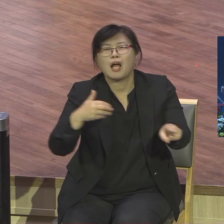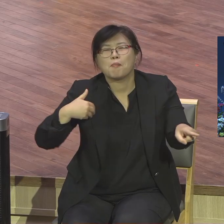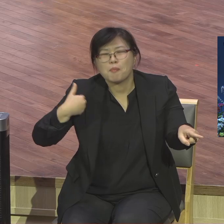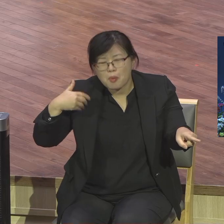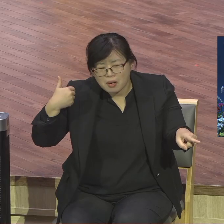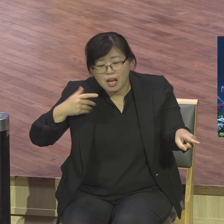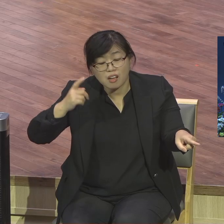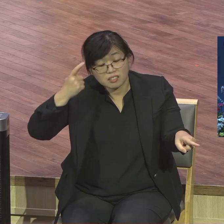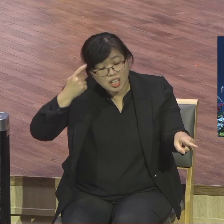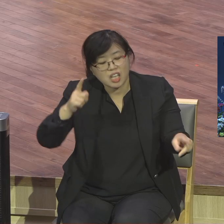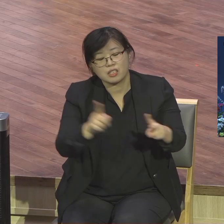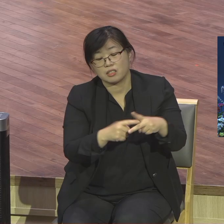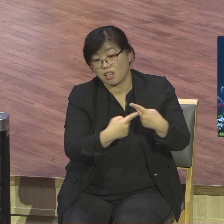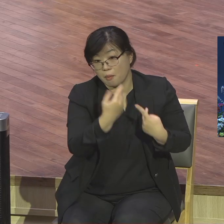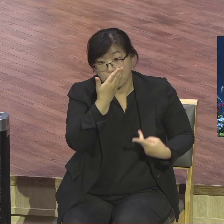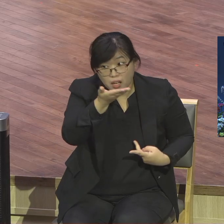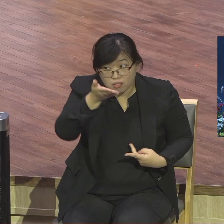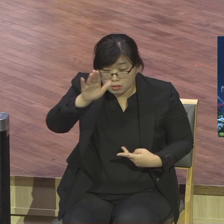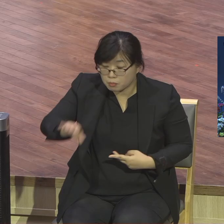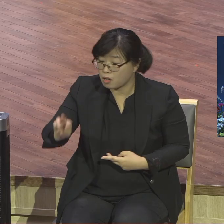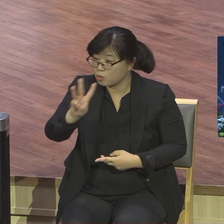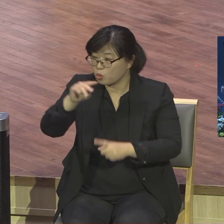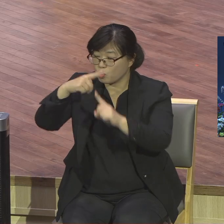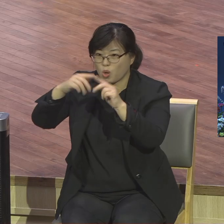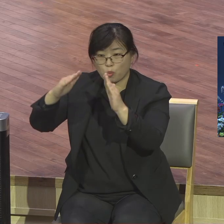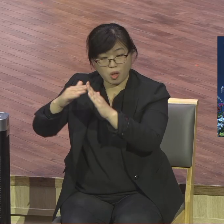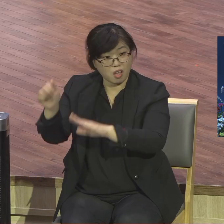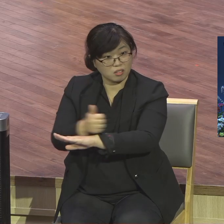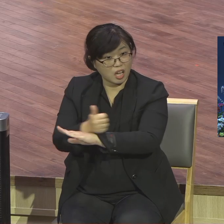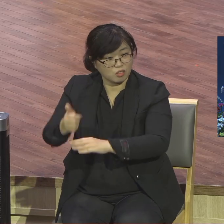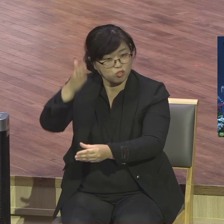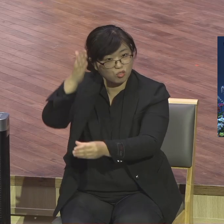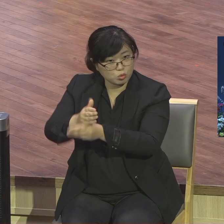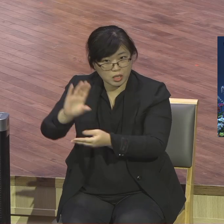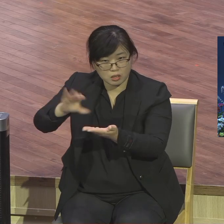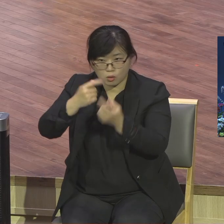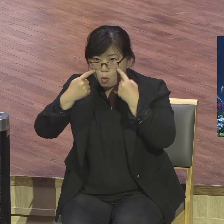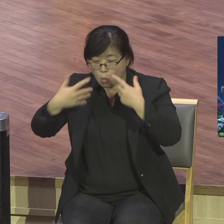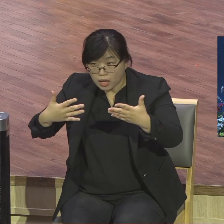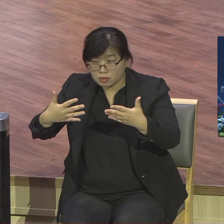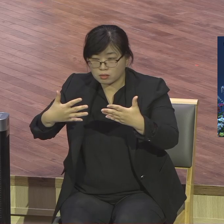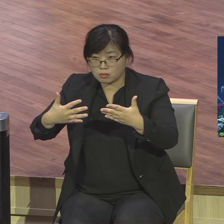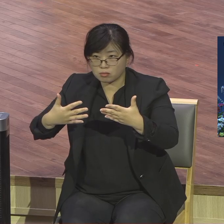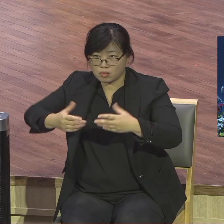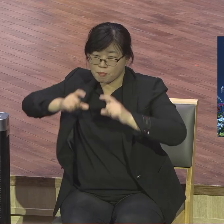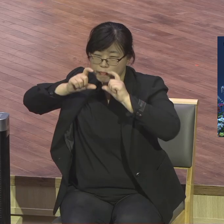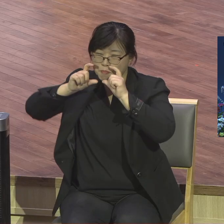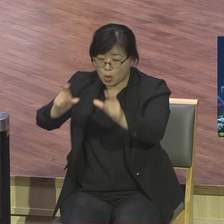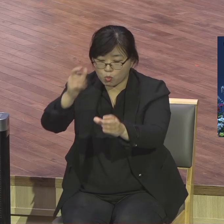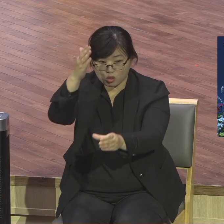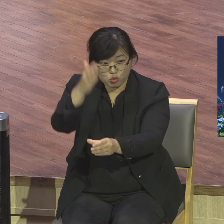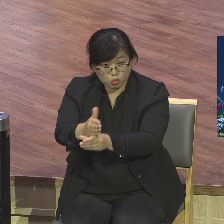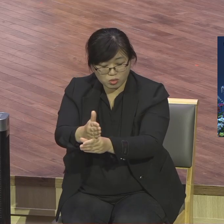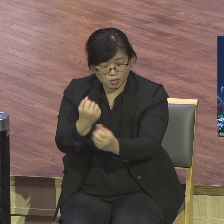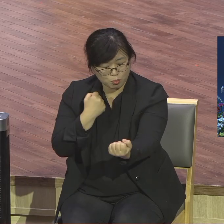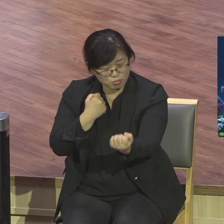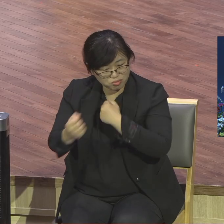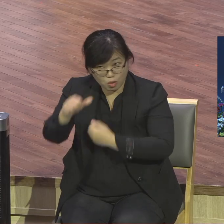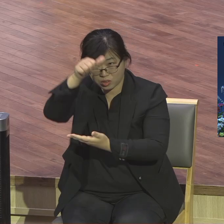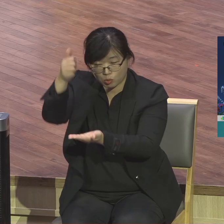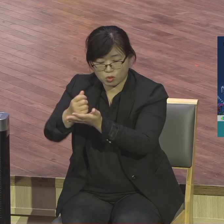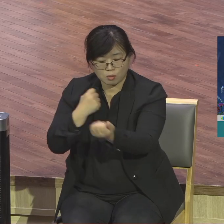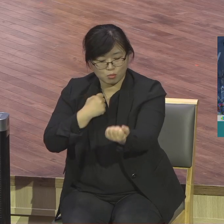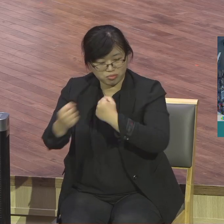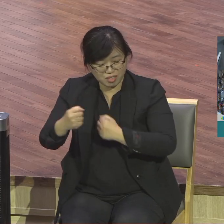근시한지긴 눈에 보이는 그거 하나 그런 태도 골또서 10장 입절에 뭐라 그랬어요? 하나의 말씀입니다.